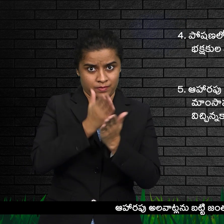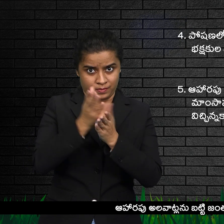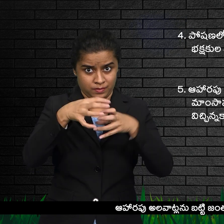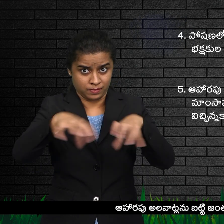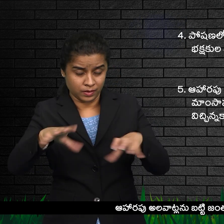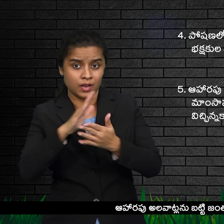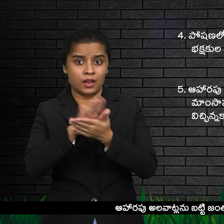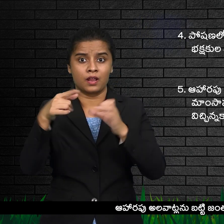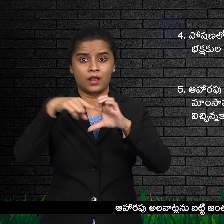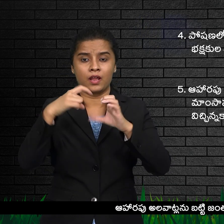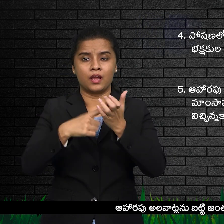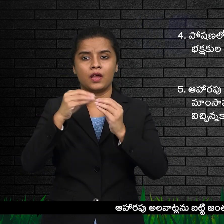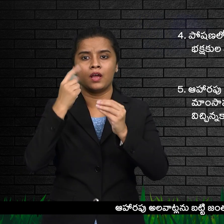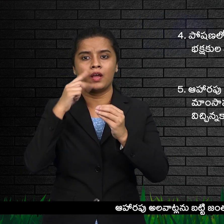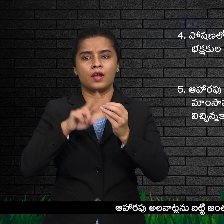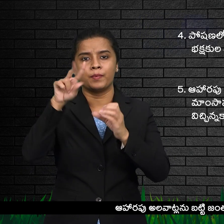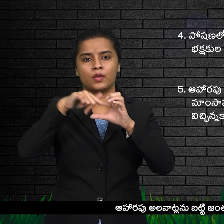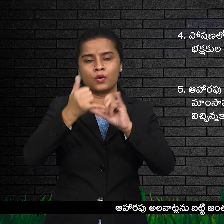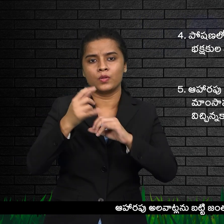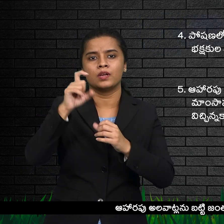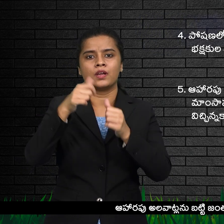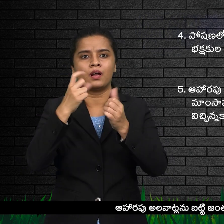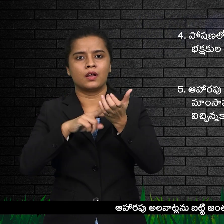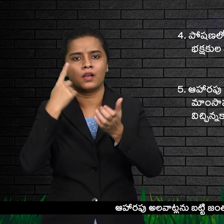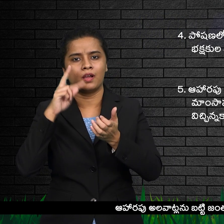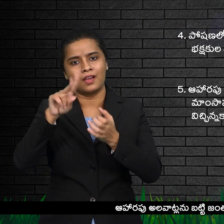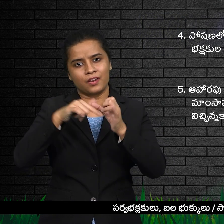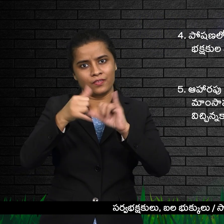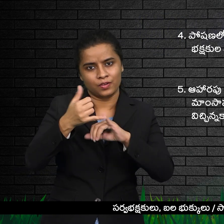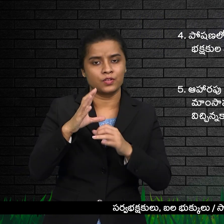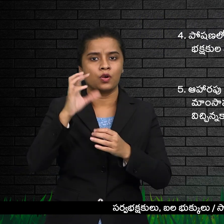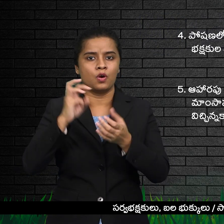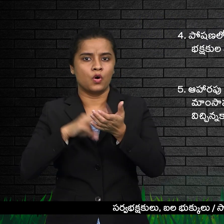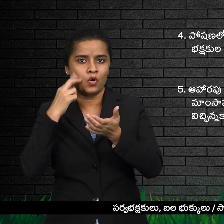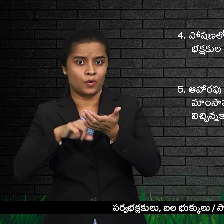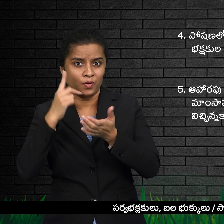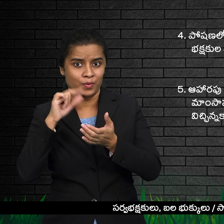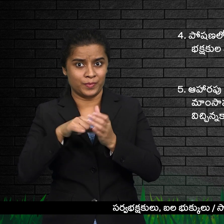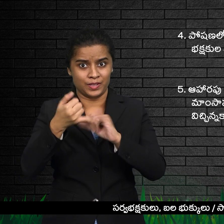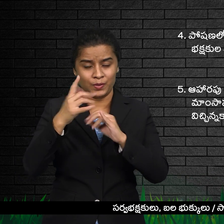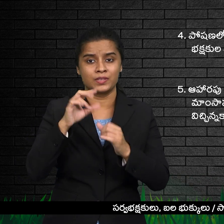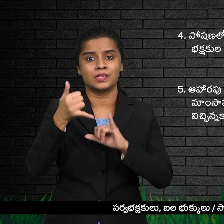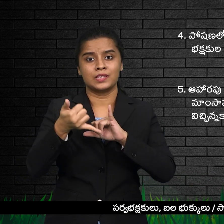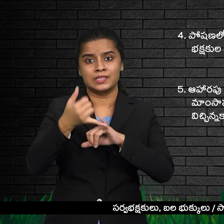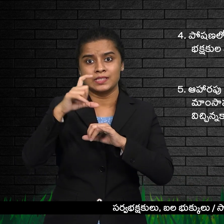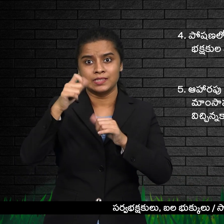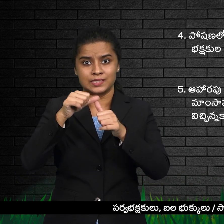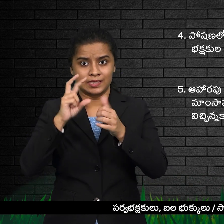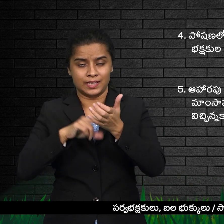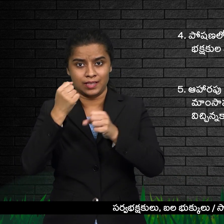ఆహారపు అలవాట్లను బట్టి జంతువులను శాకాహారులు, మాంసాహారులు, సర్వభక్షకులు,